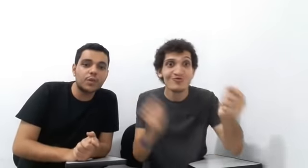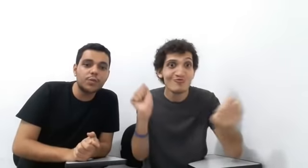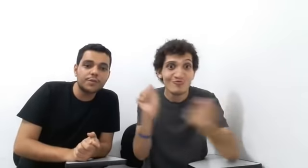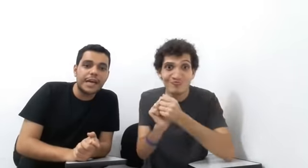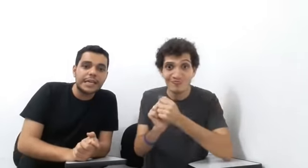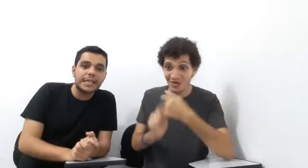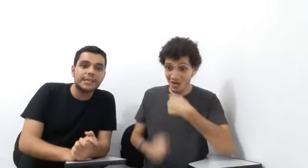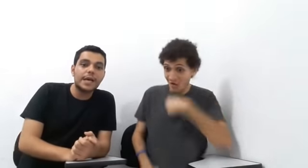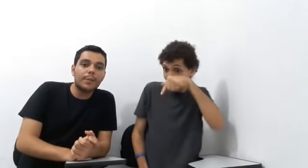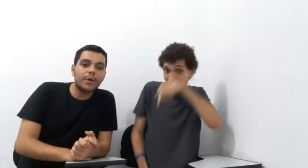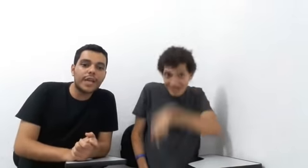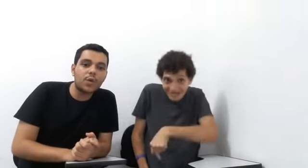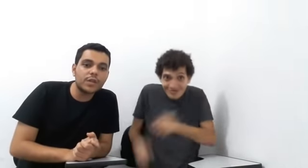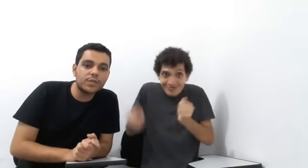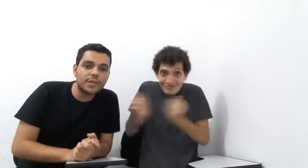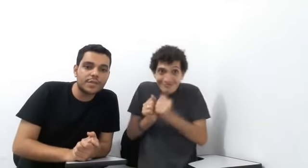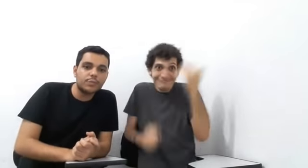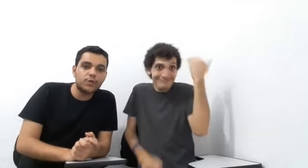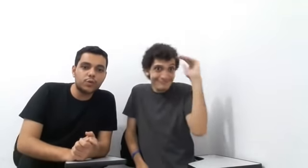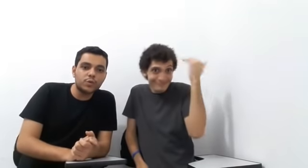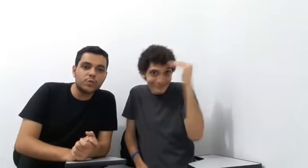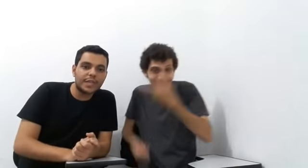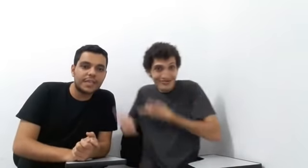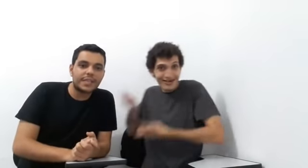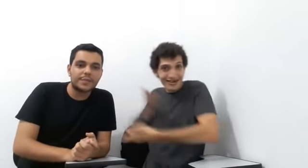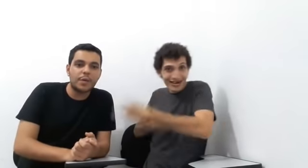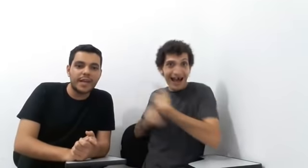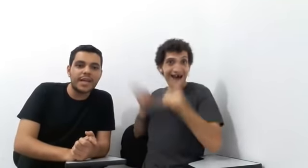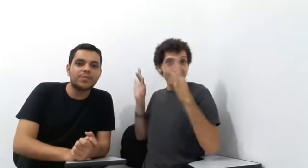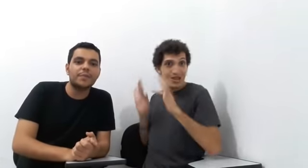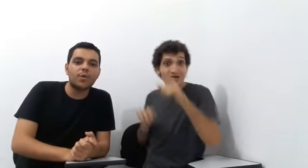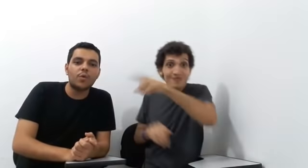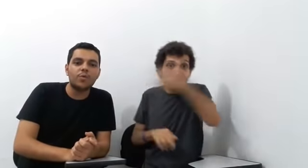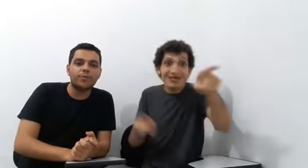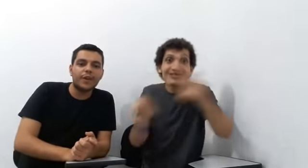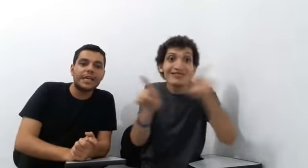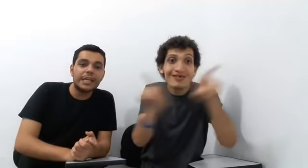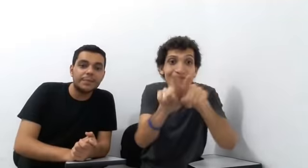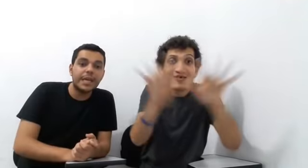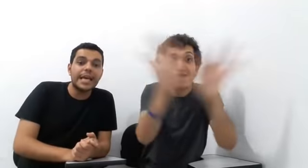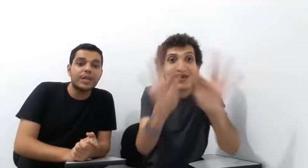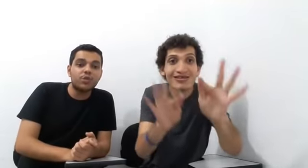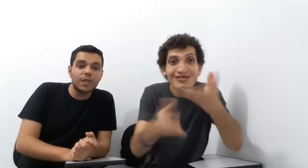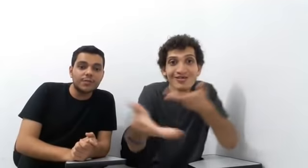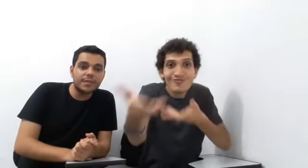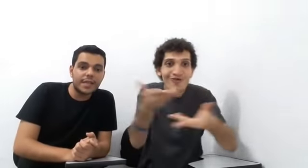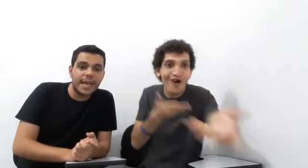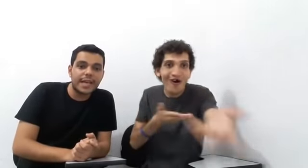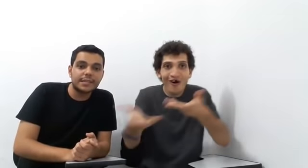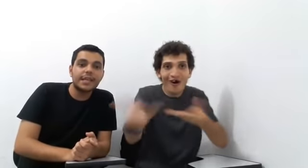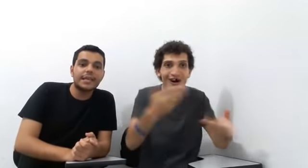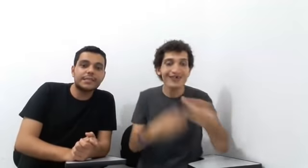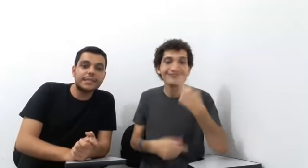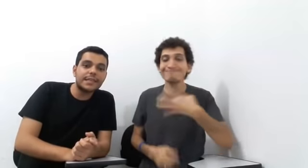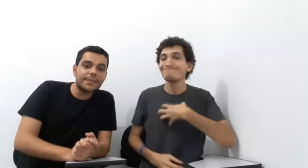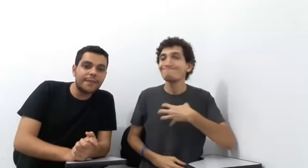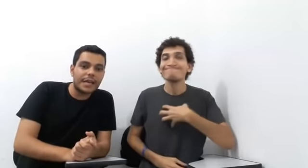muito feliz, porque quando nós estamos juntos aqui nesse momento, também com o Felipe, e todos vocês se sentem felizes,